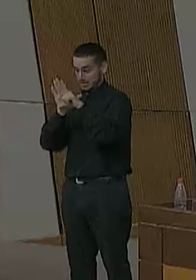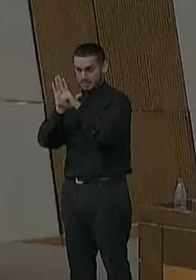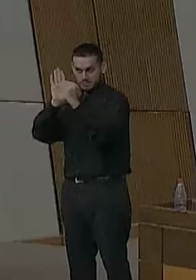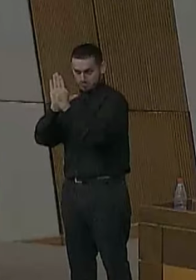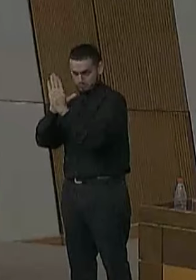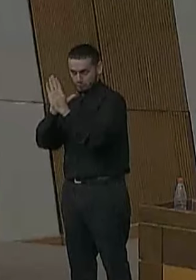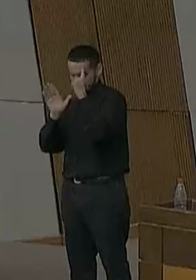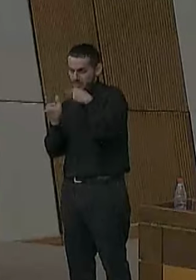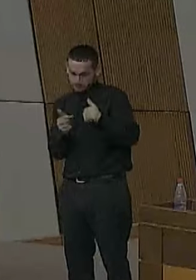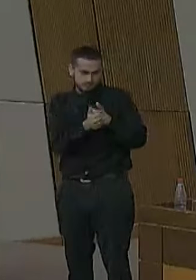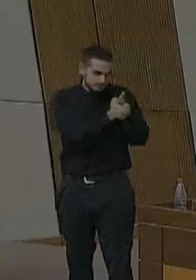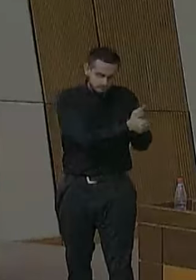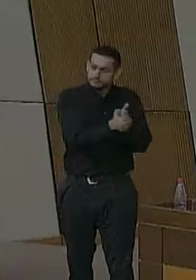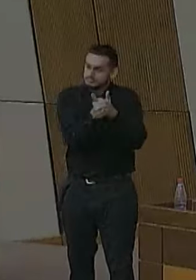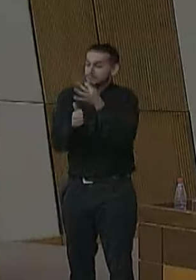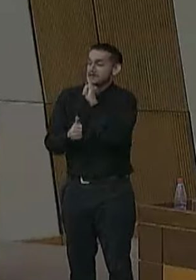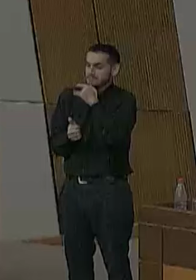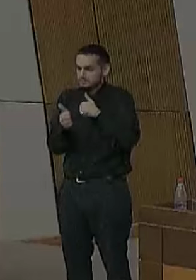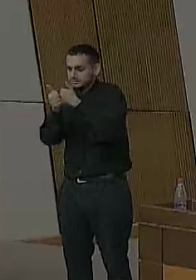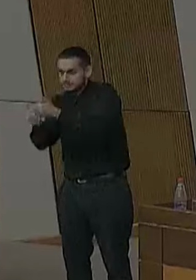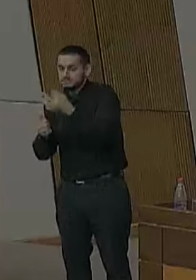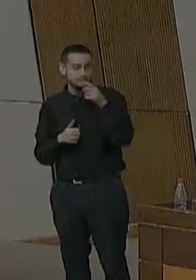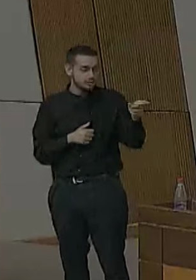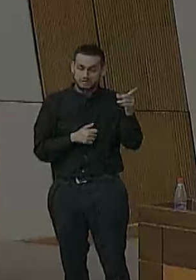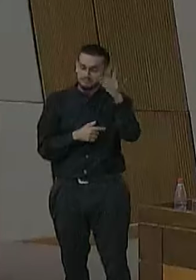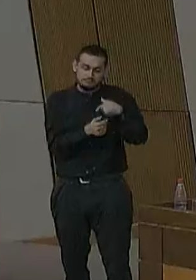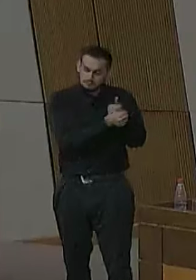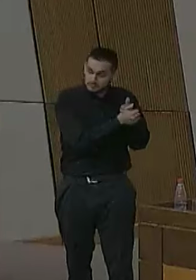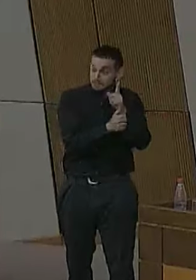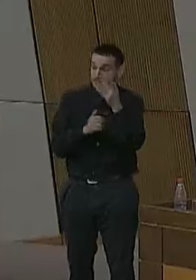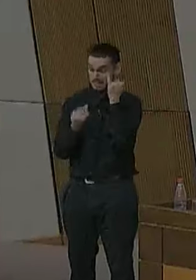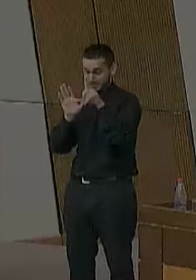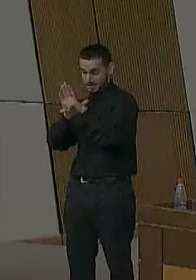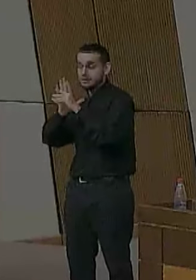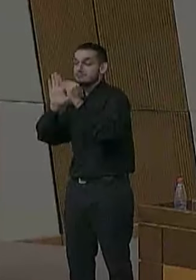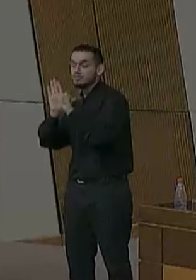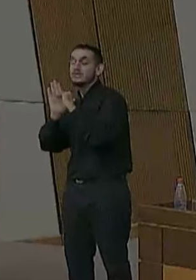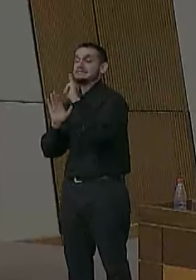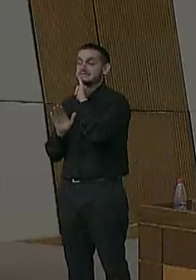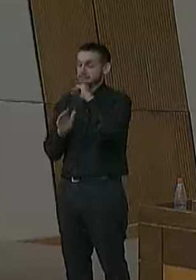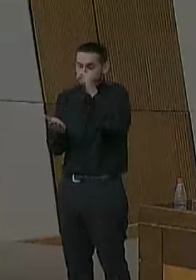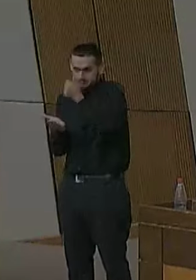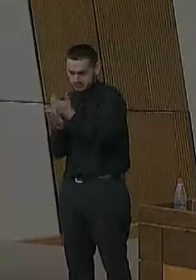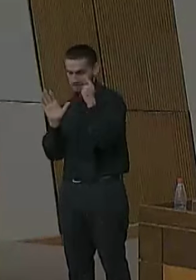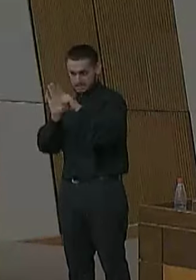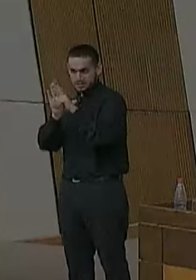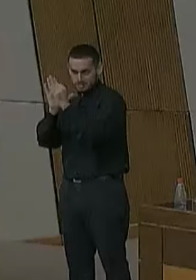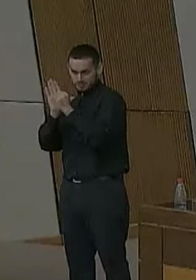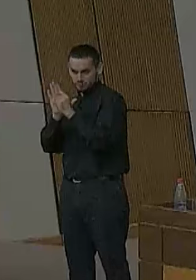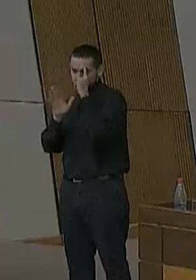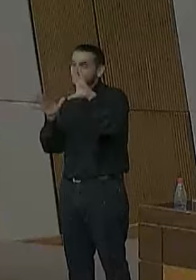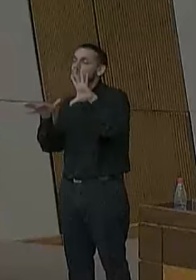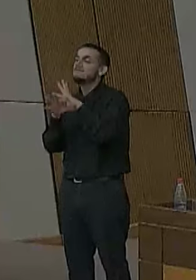las compañeras como un asistente personal, la figura del intérprete también, que son medidas de apoyo que las personas con